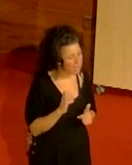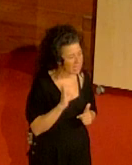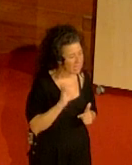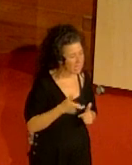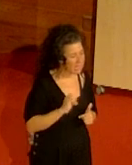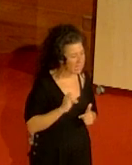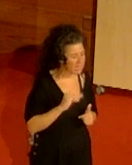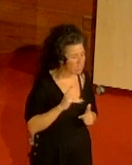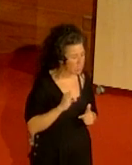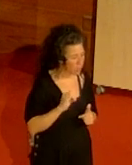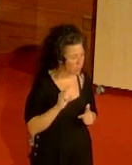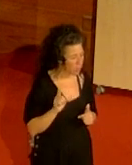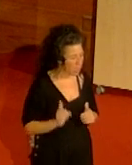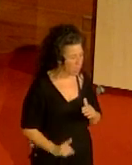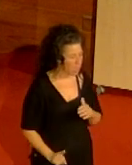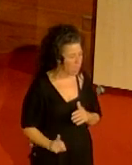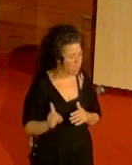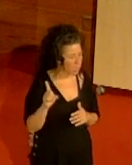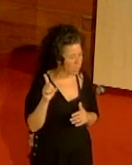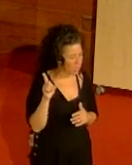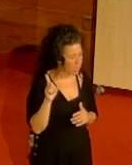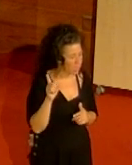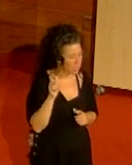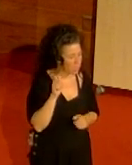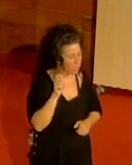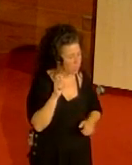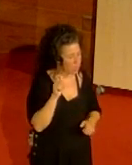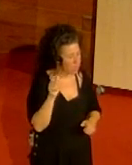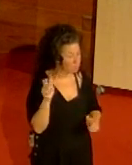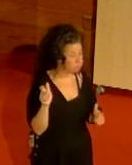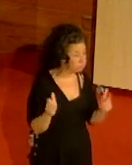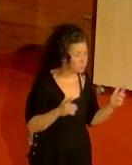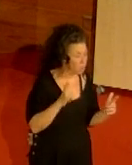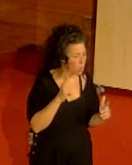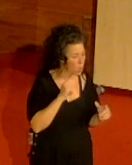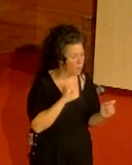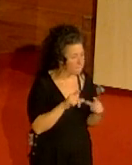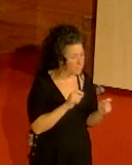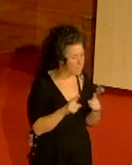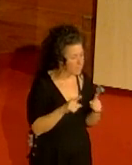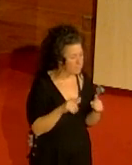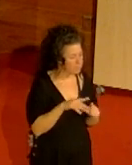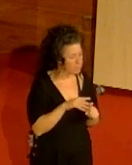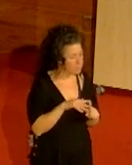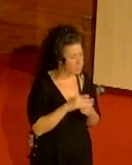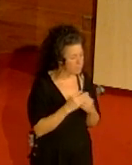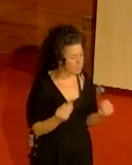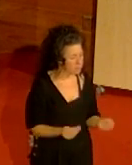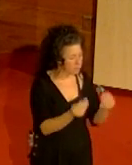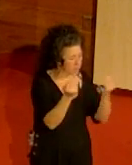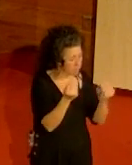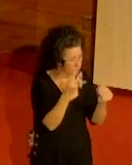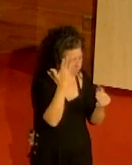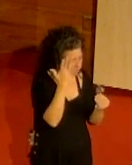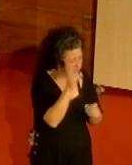categoría de refugiados, y la Odisea del migrante que va a mejorar su situación. ¿Por qué no hay más información precisamente cuando estas